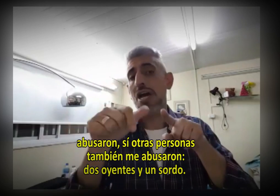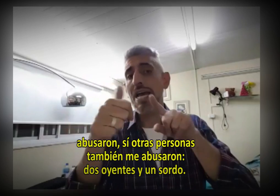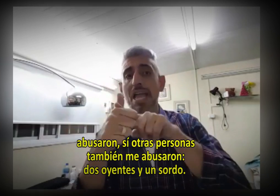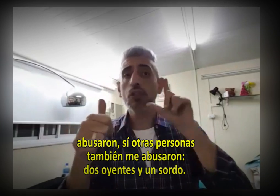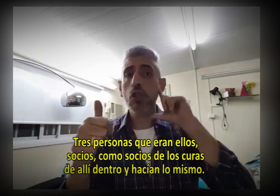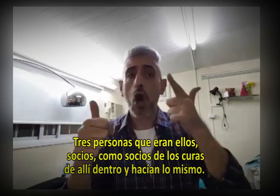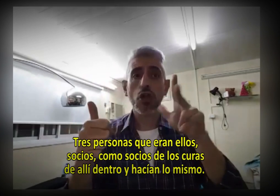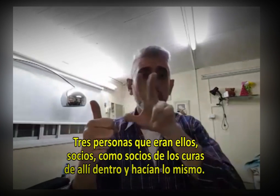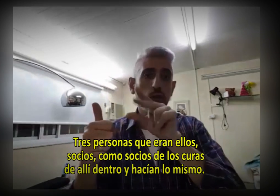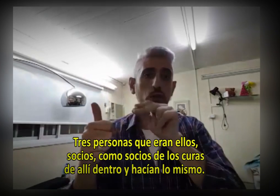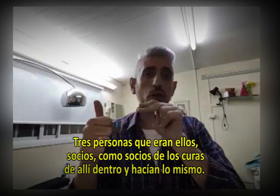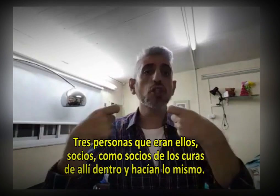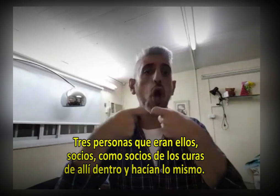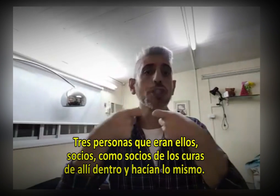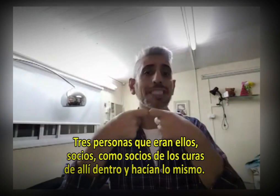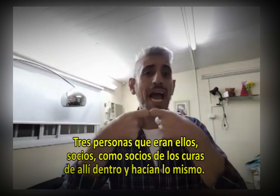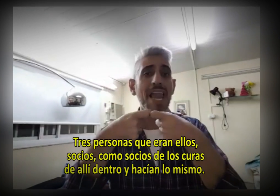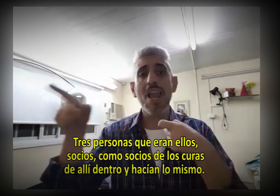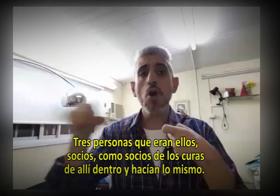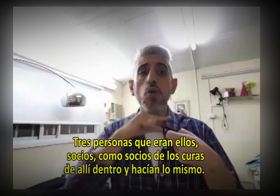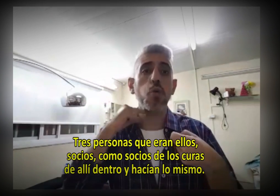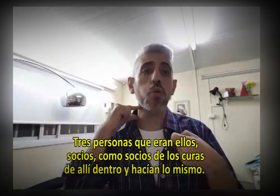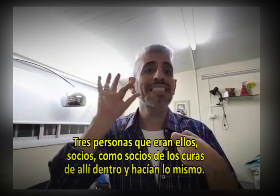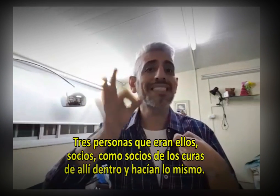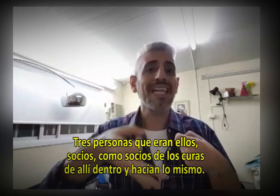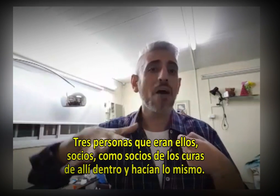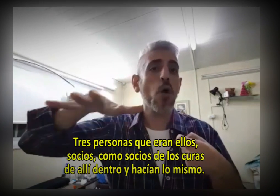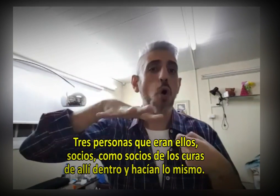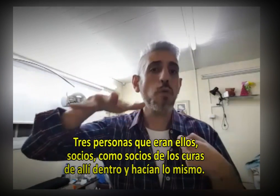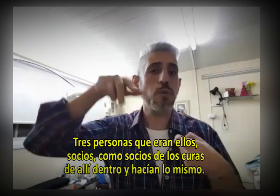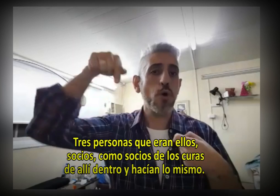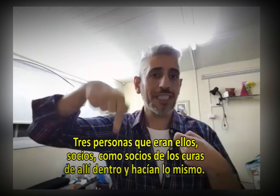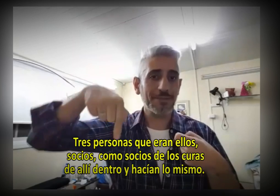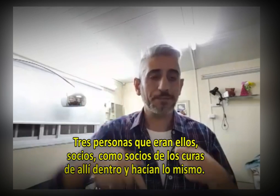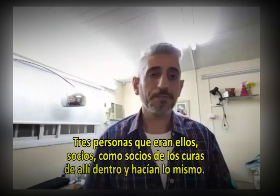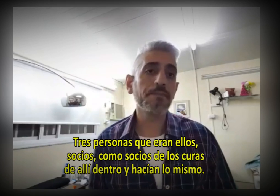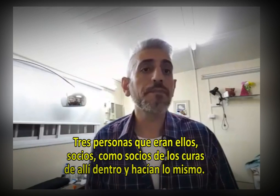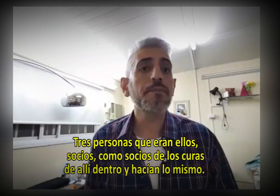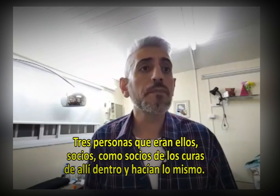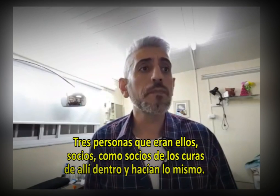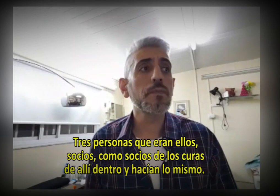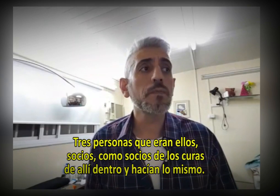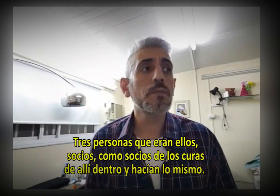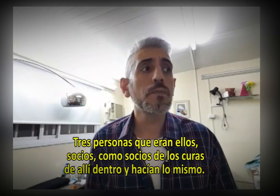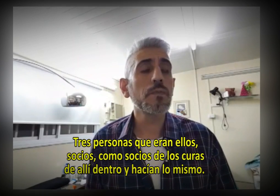1 sordo. 3 personas que eran ellos socios, como socios de los curas de ahí dentro. Y hacían lo mismo.